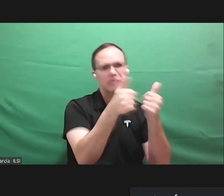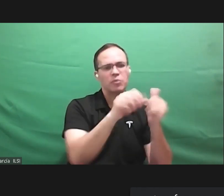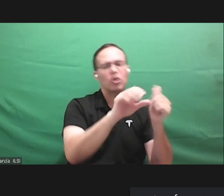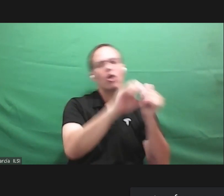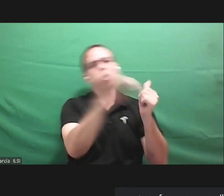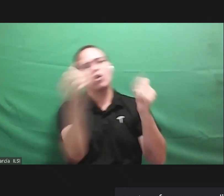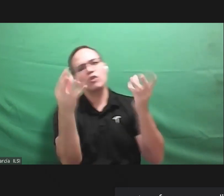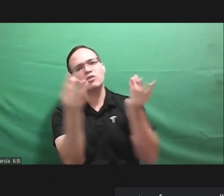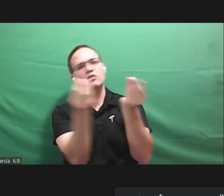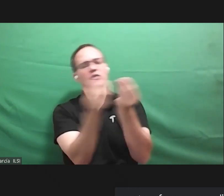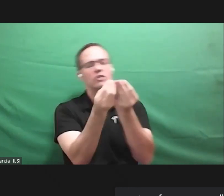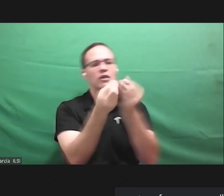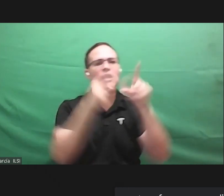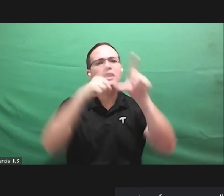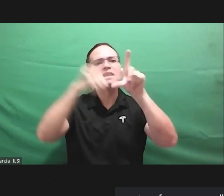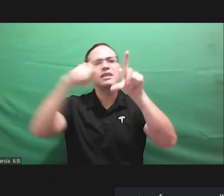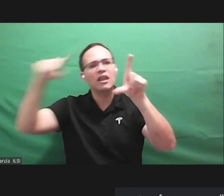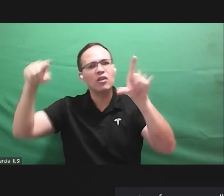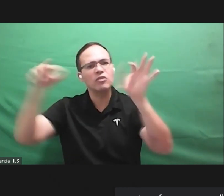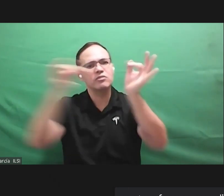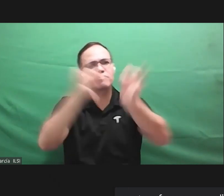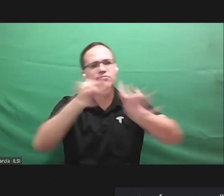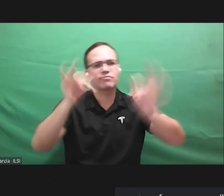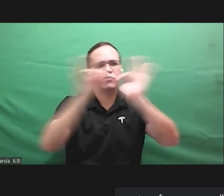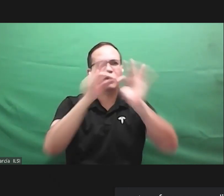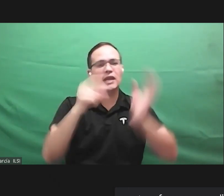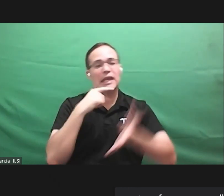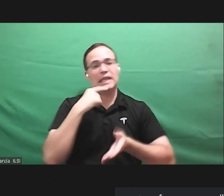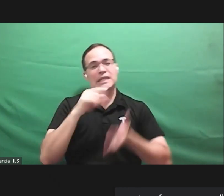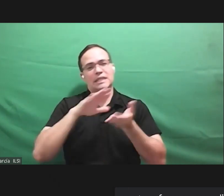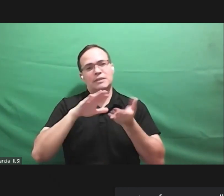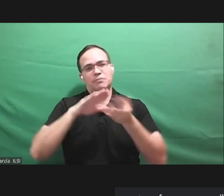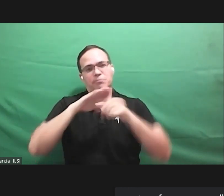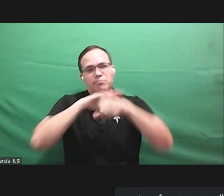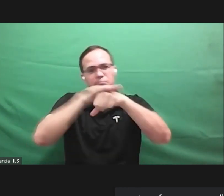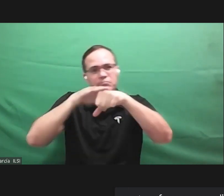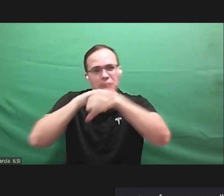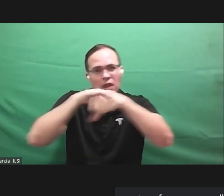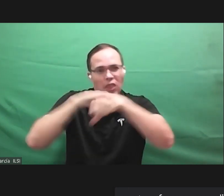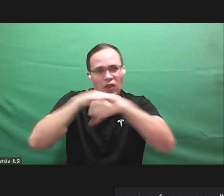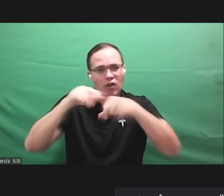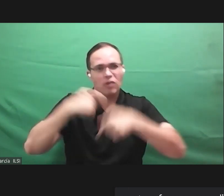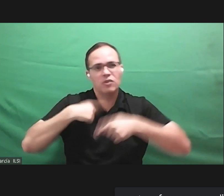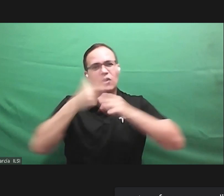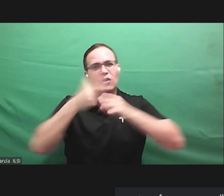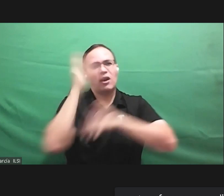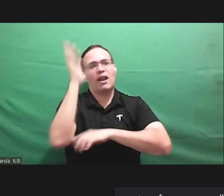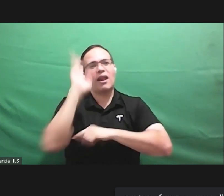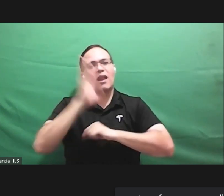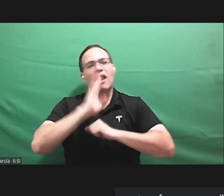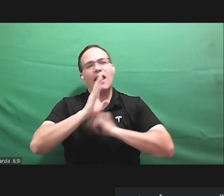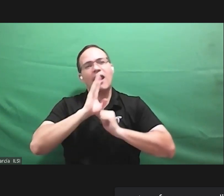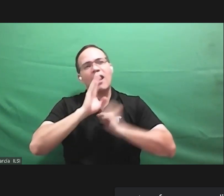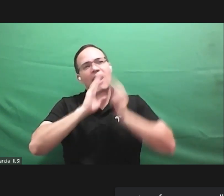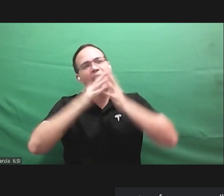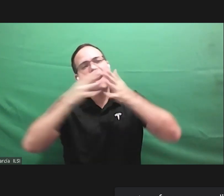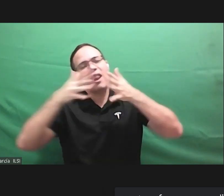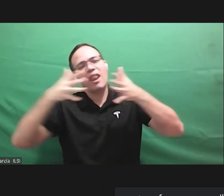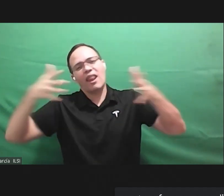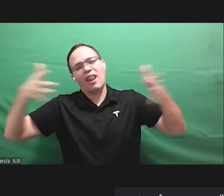así. Esto, disculpe por hablar mucho, tenía mucho tiempo para hablar, pero después las preguntas podemos conversar más. Gracias.